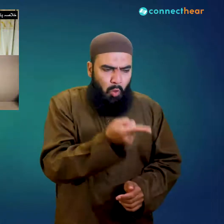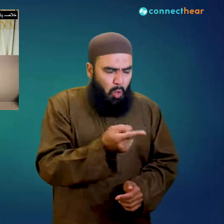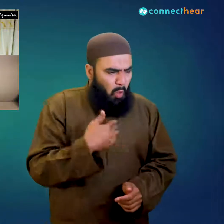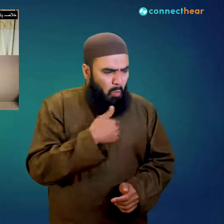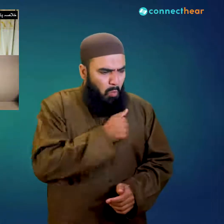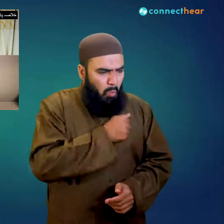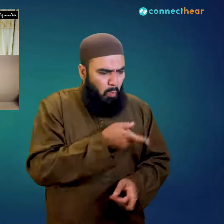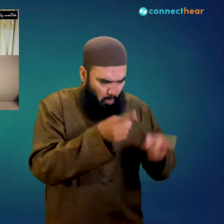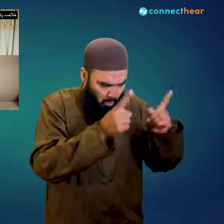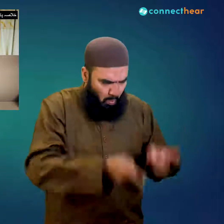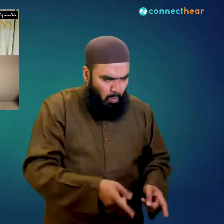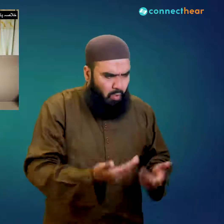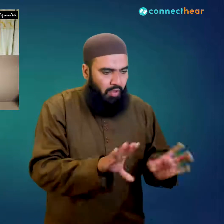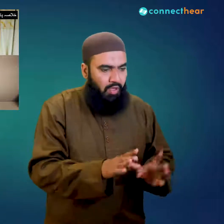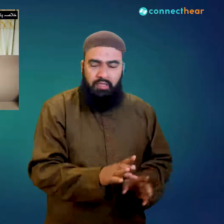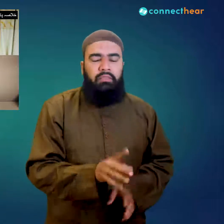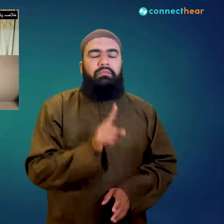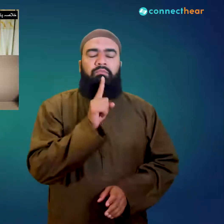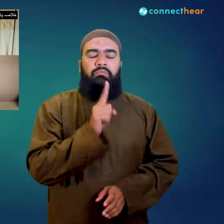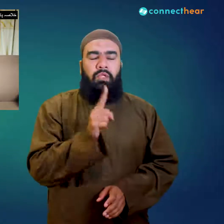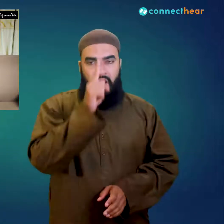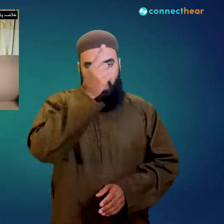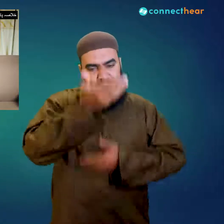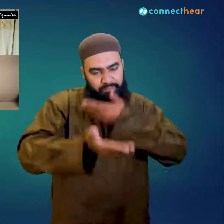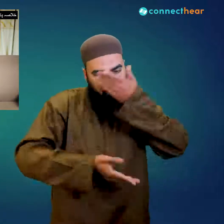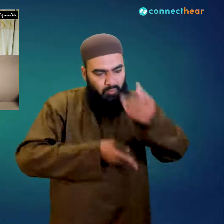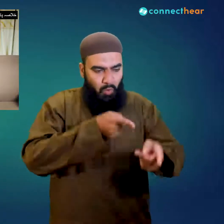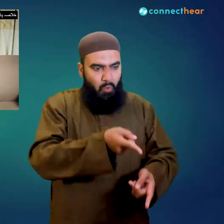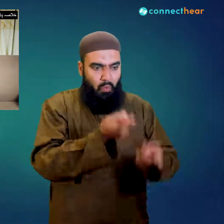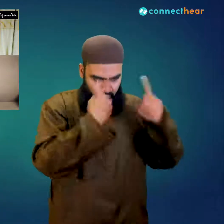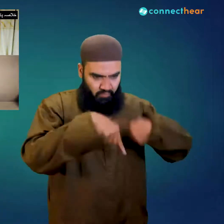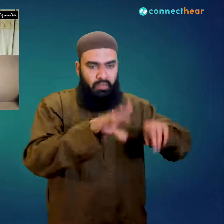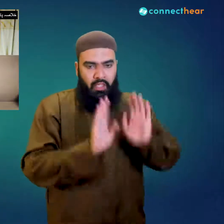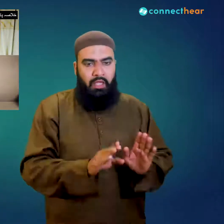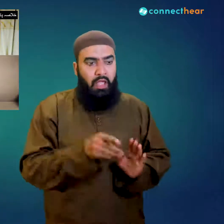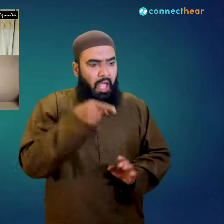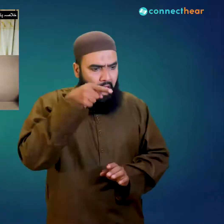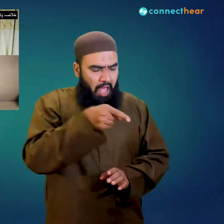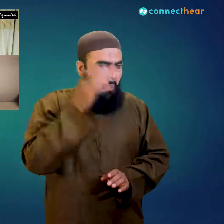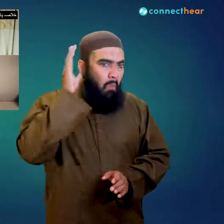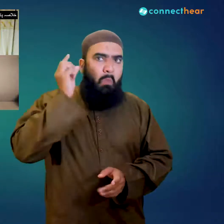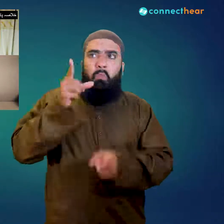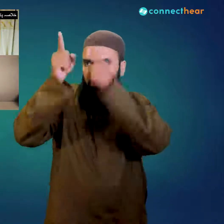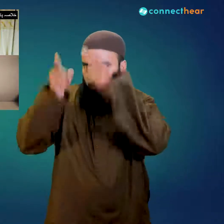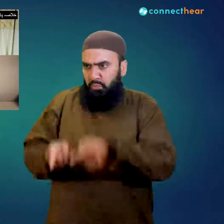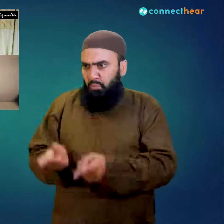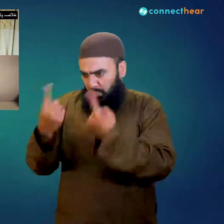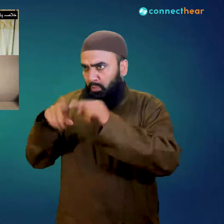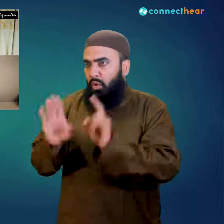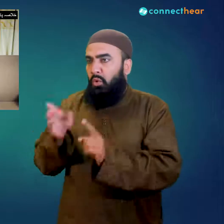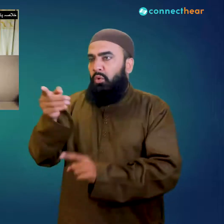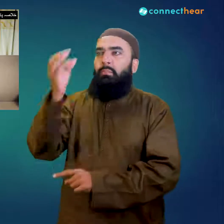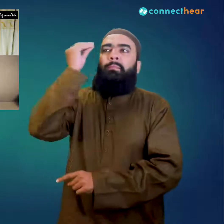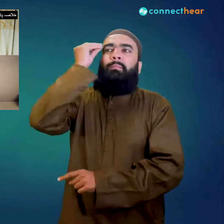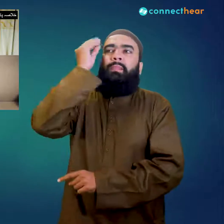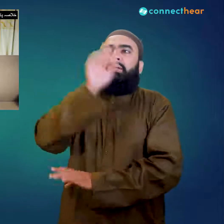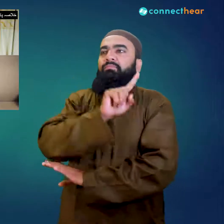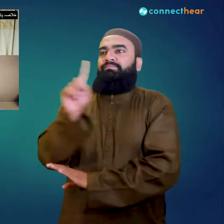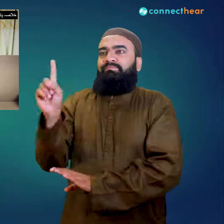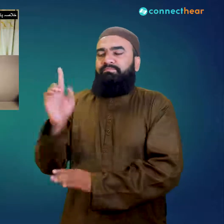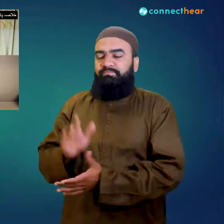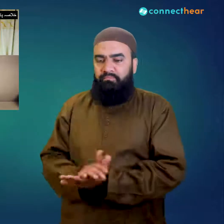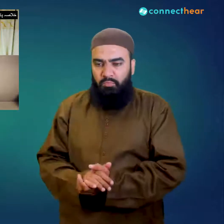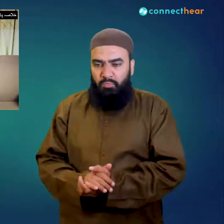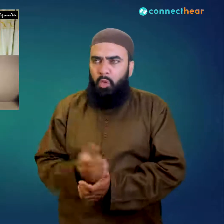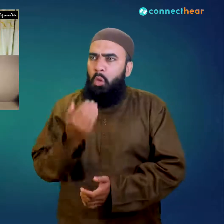لیے انہیں مردہ نہ کہو، بل احیاء ولکن لا تشعرون، وہ زندہ ہیں لیکن تمہیں ان کی زندگی کا